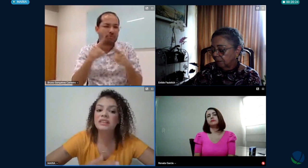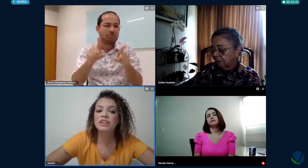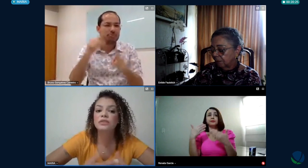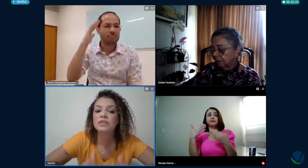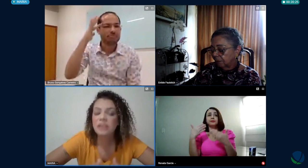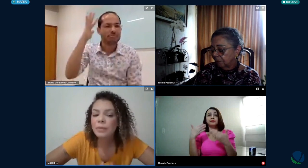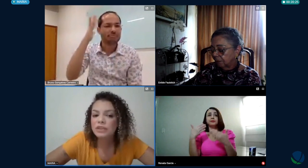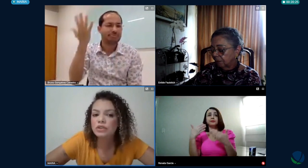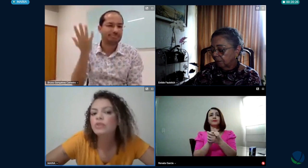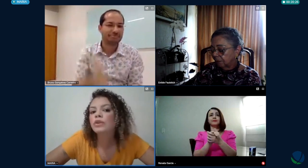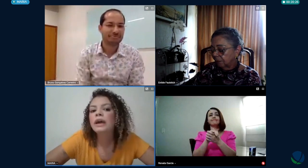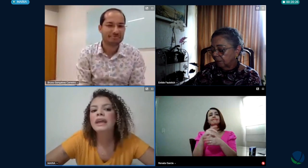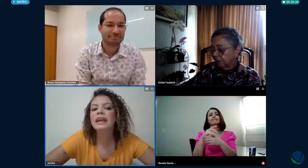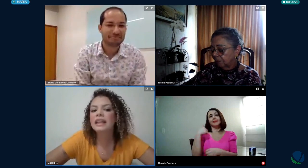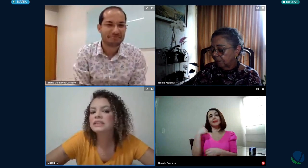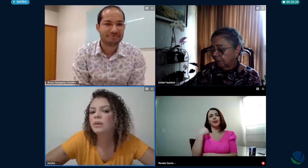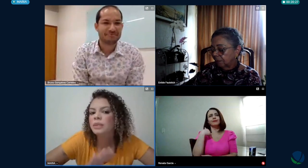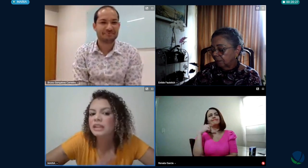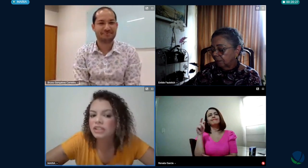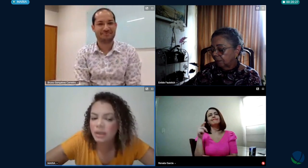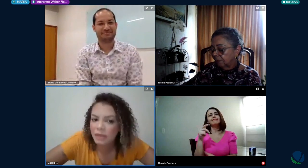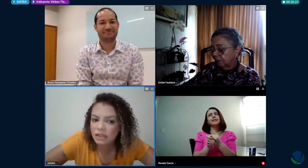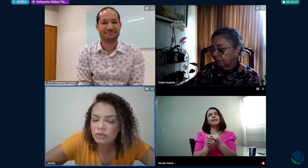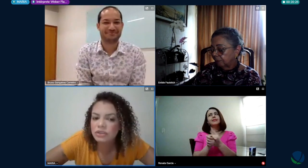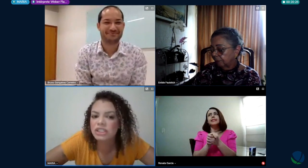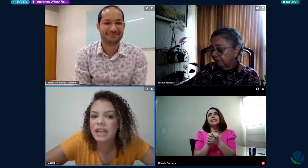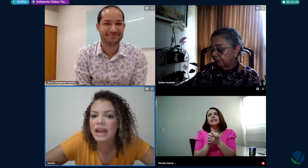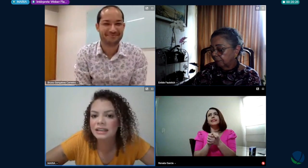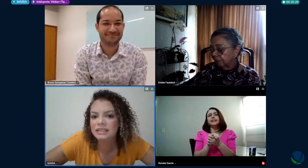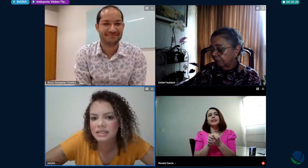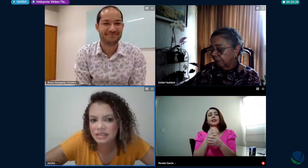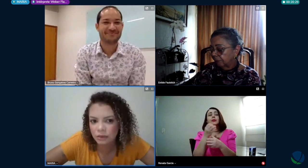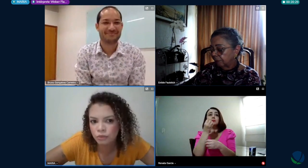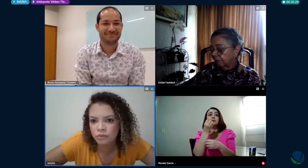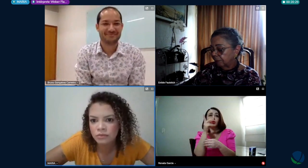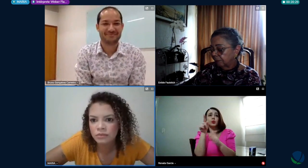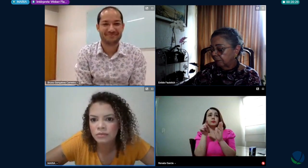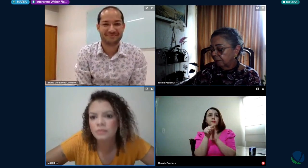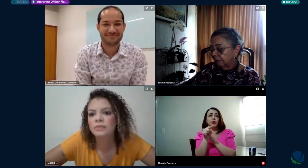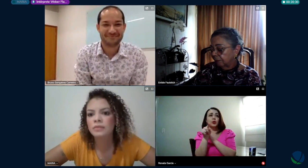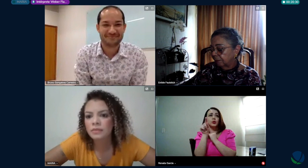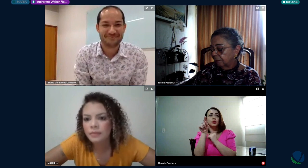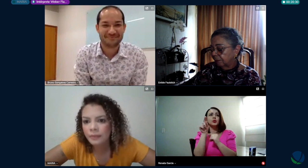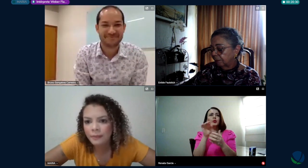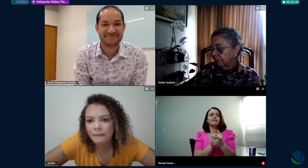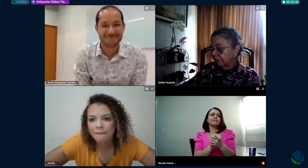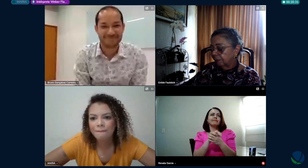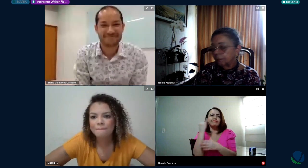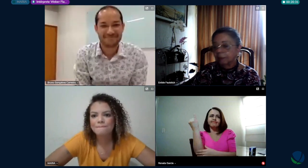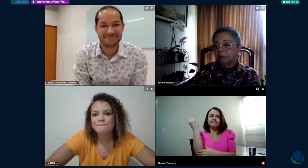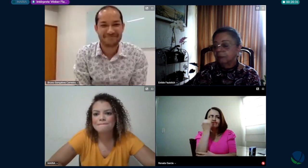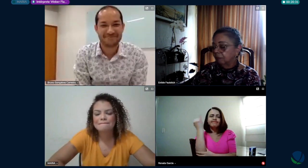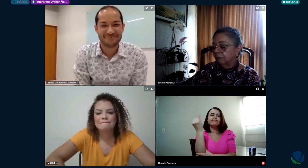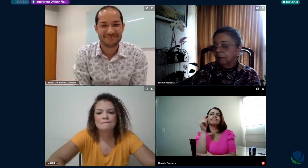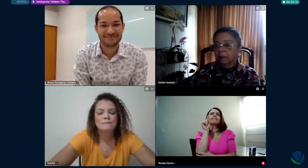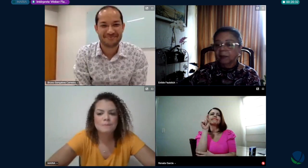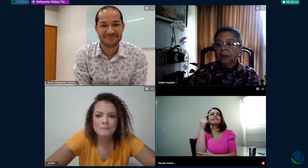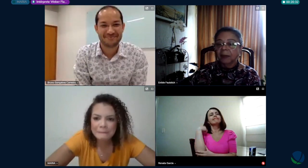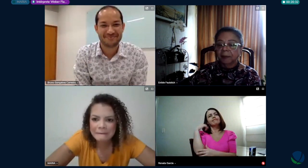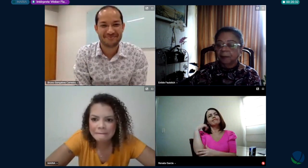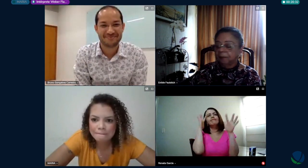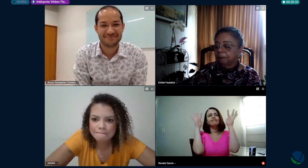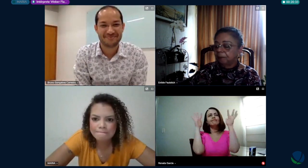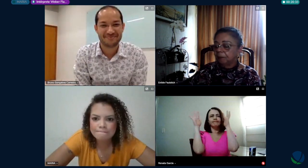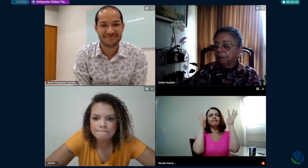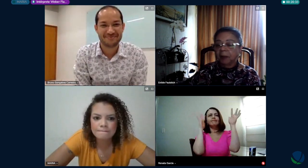Qual a estratégia você pensou em relação ao planejamento de aquisição? É uma pergunta interessante, professor